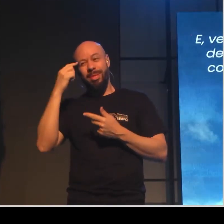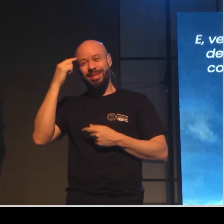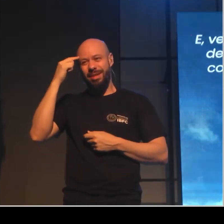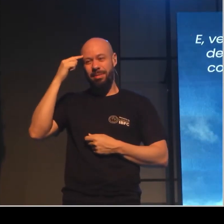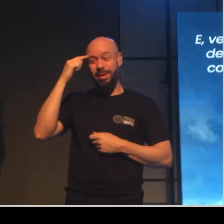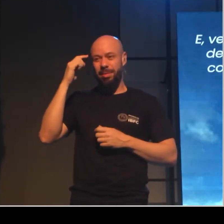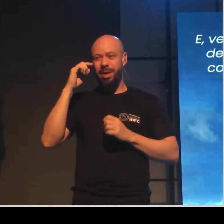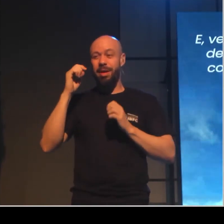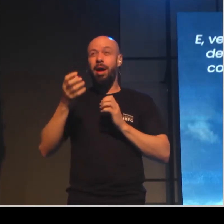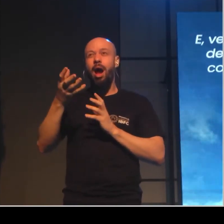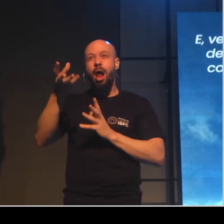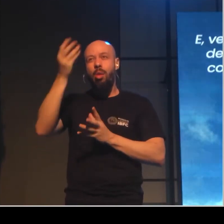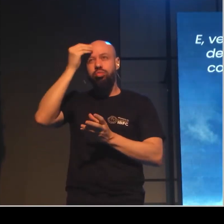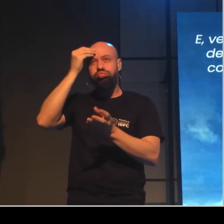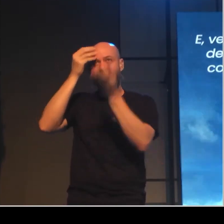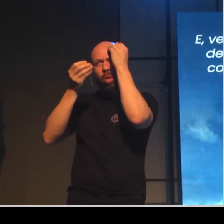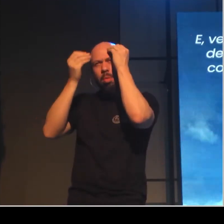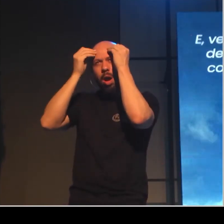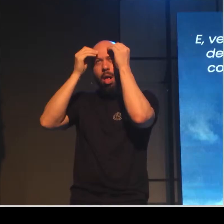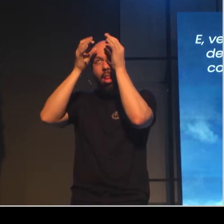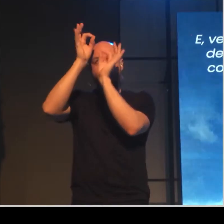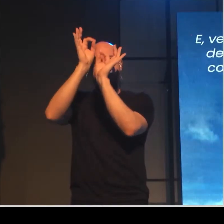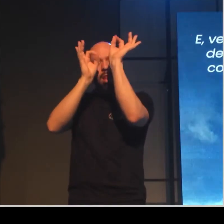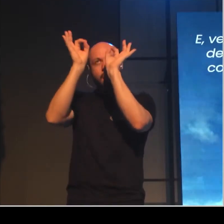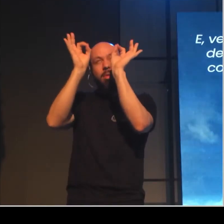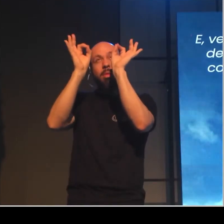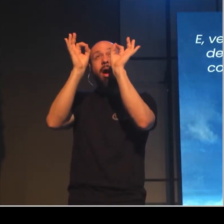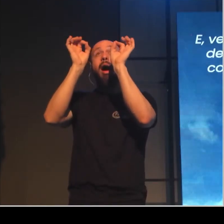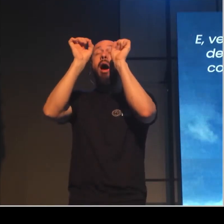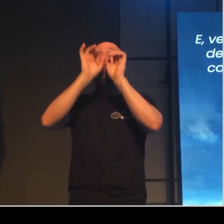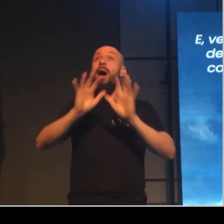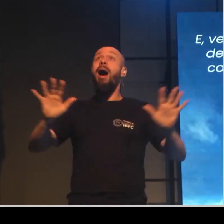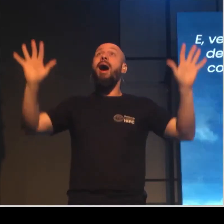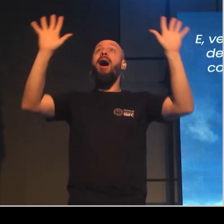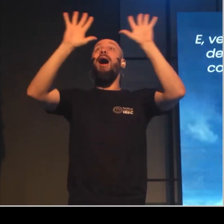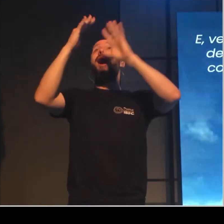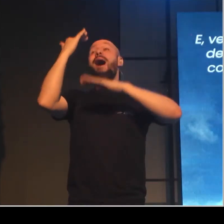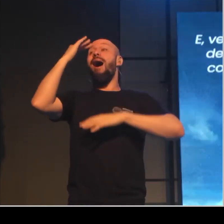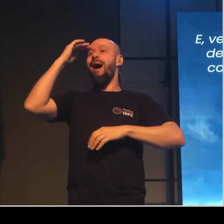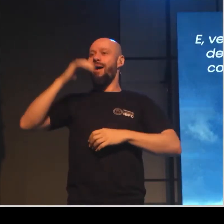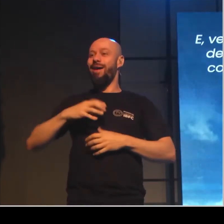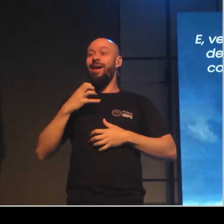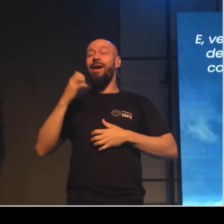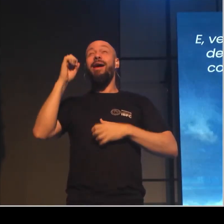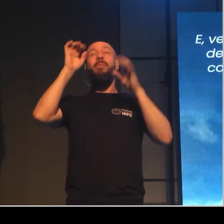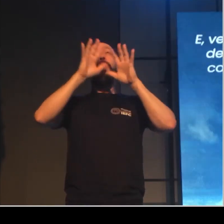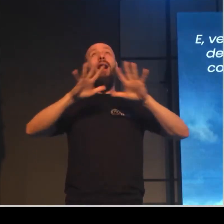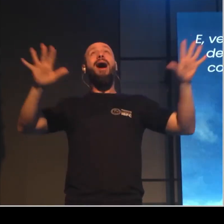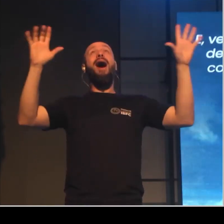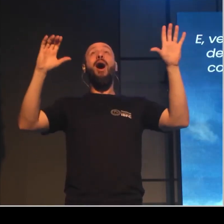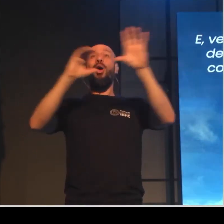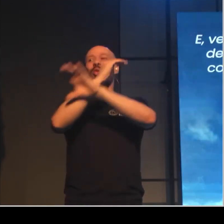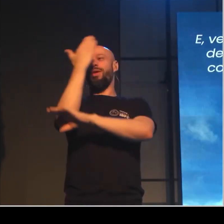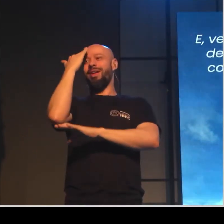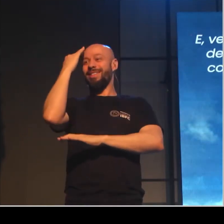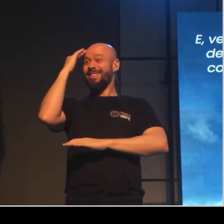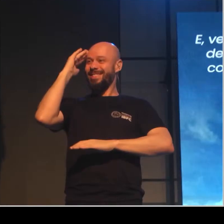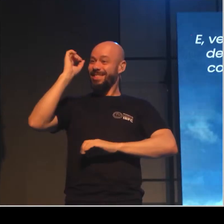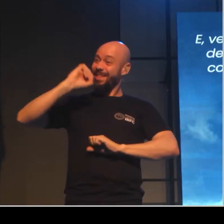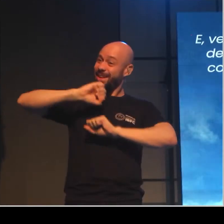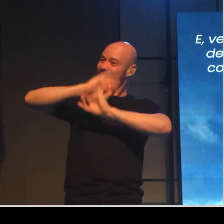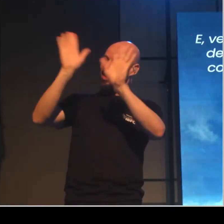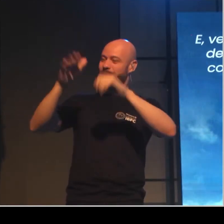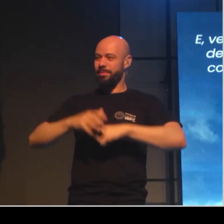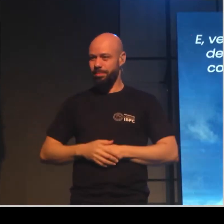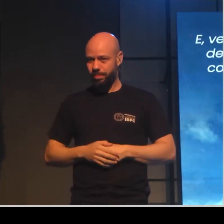mente com as coisas que Deus está dizendo, para poder ter uma imagem do todo. Por isso eu quero que você entenda que se você